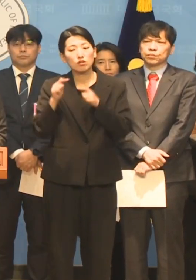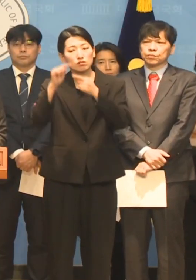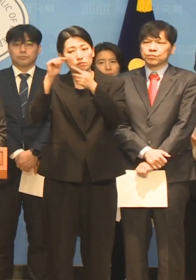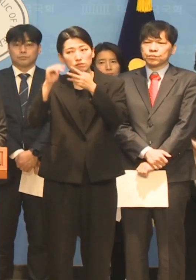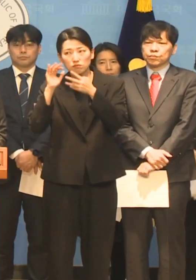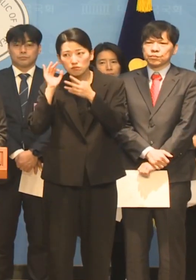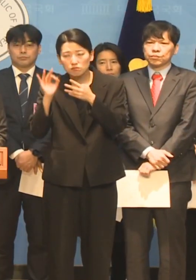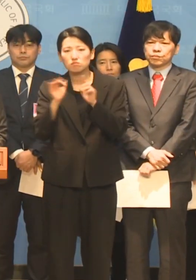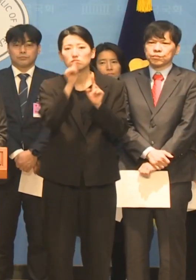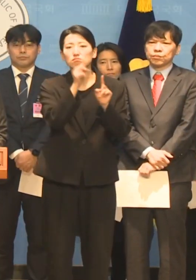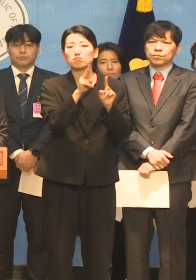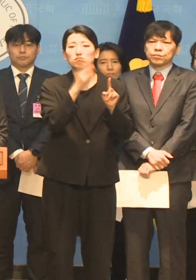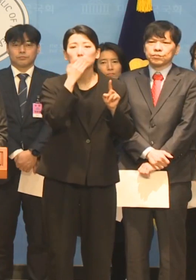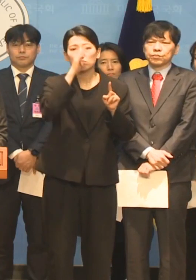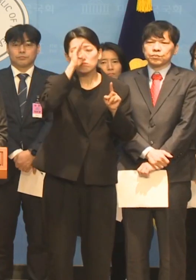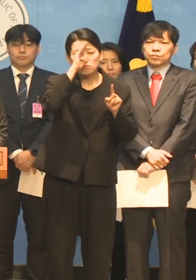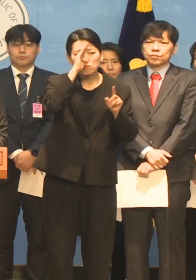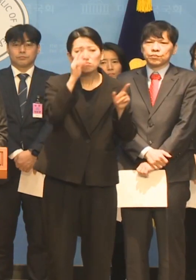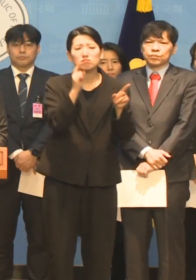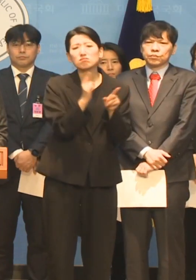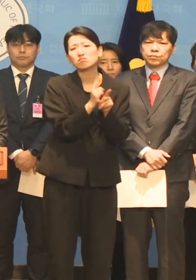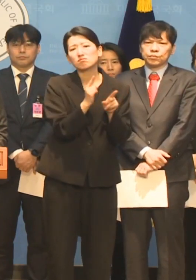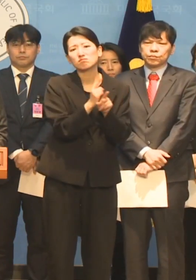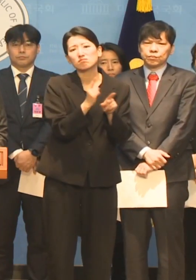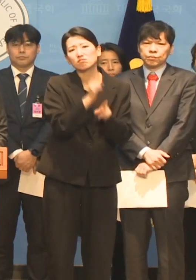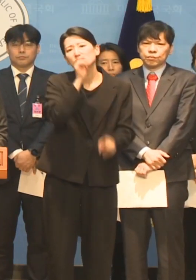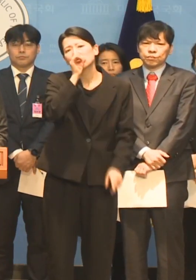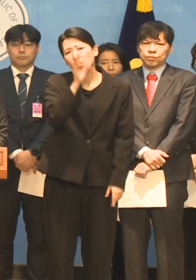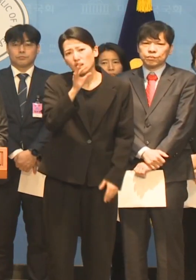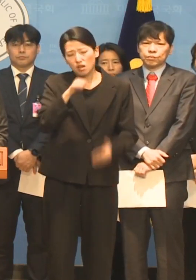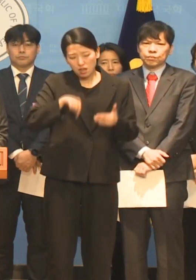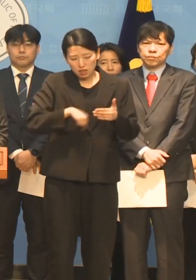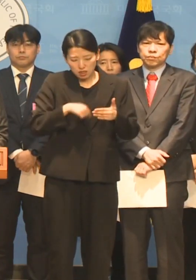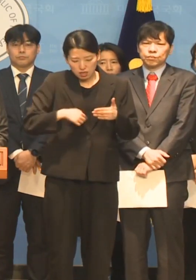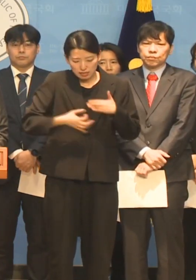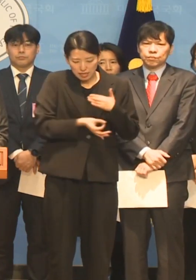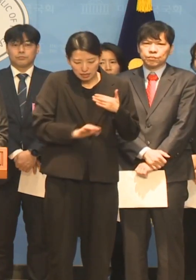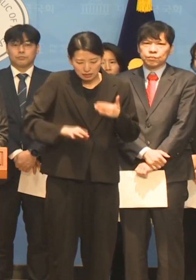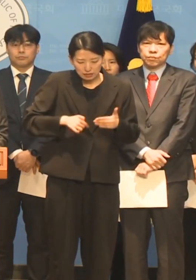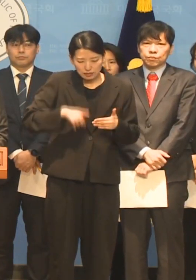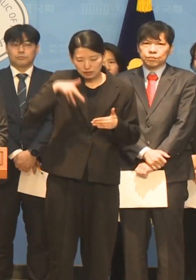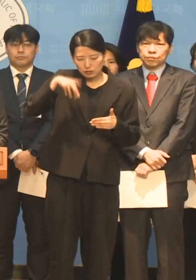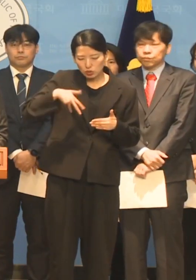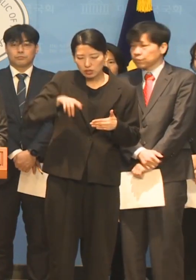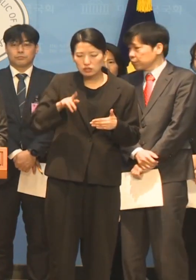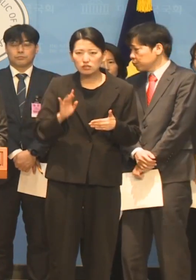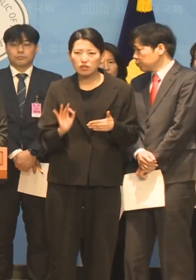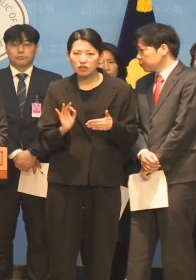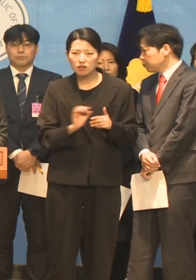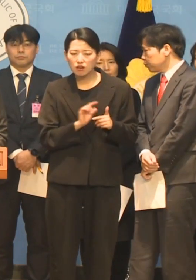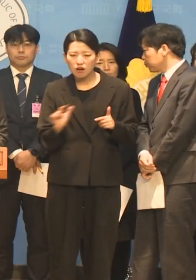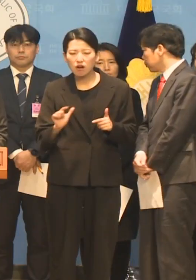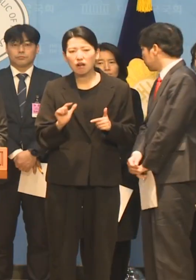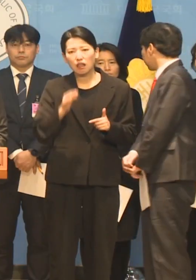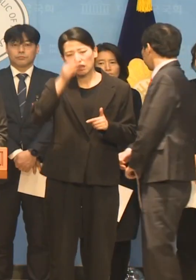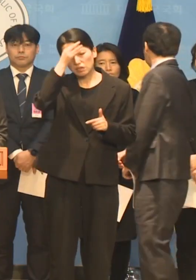일형 당뇨병이 회복 불능의 내부기관 결손과 손상을 가져오며 이로 인한 현저한 당대사 능력 악화와 기능